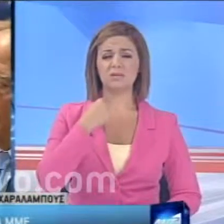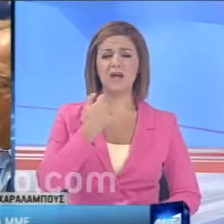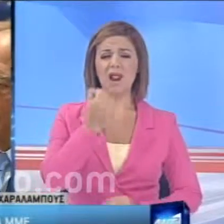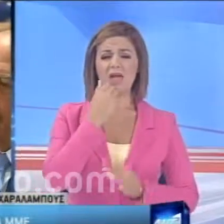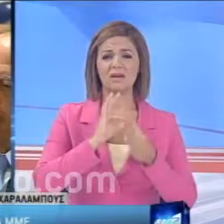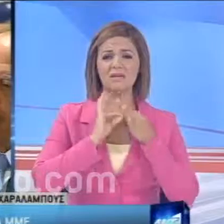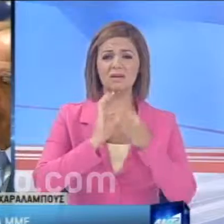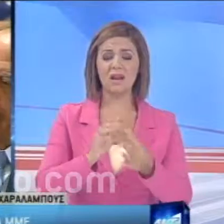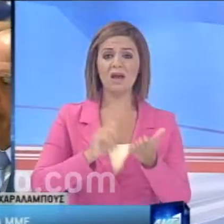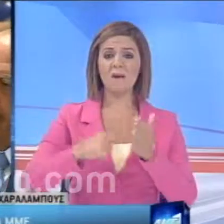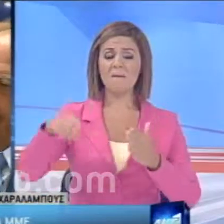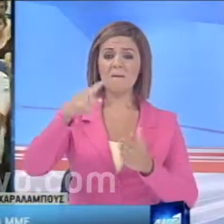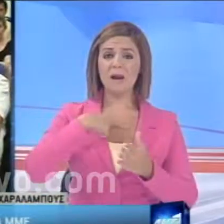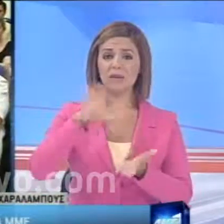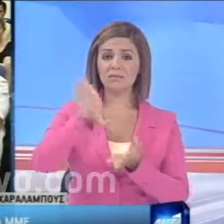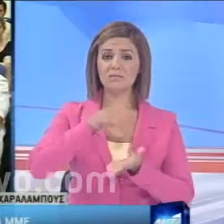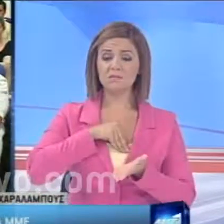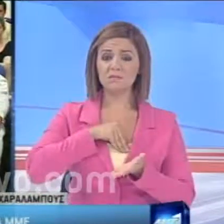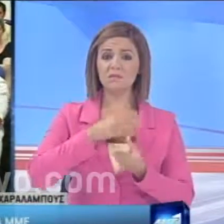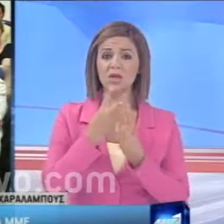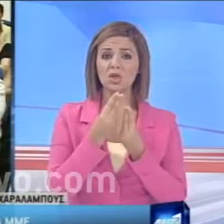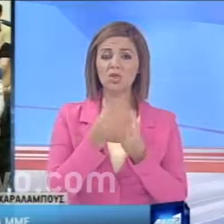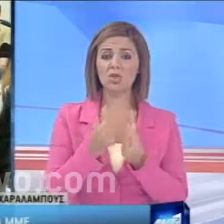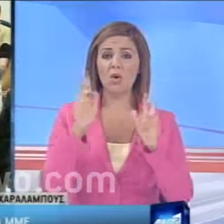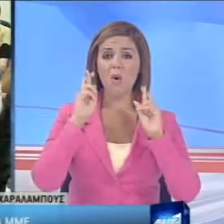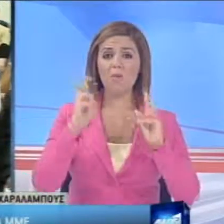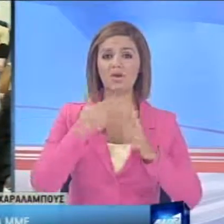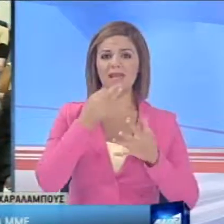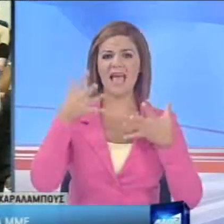παραλήψεις και πρέπει να υιοθετηθεί επιτέλους, όπως είπε, επιθετική πολιτική στο Κυπριακό.